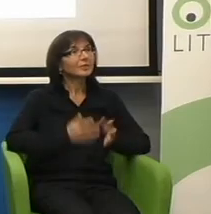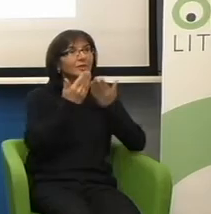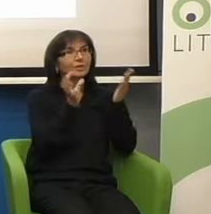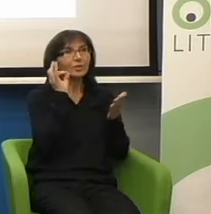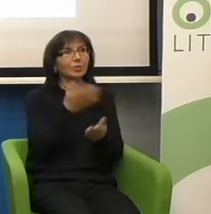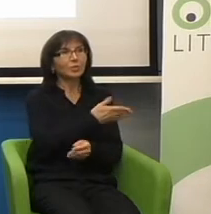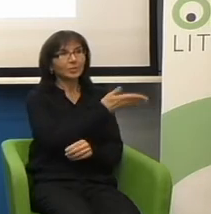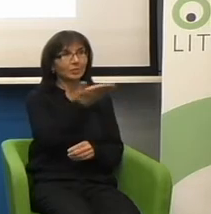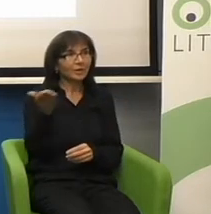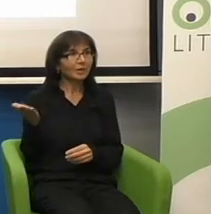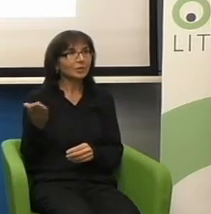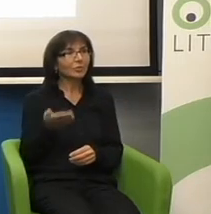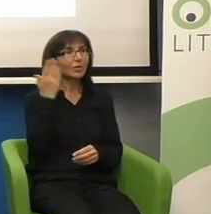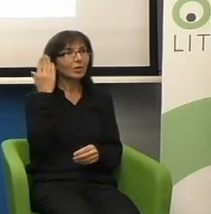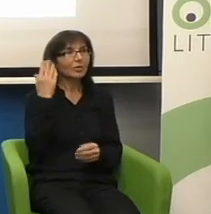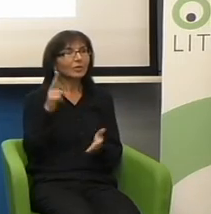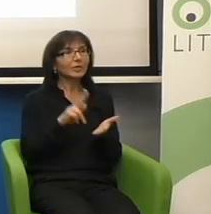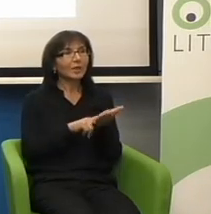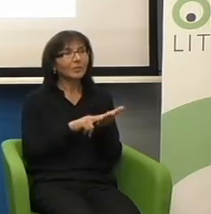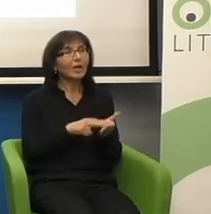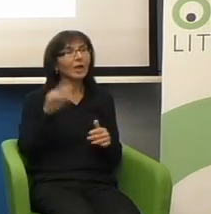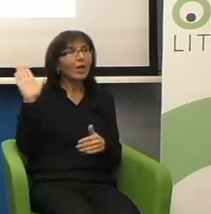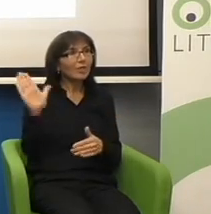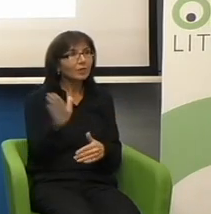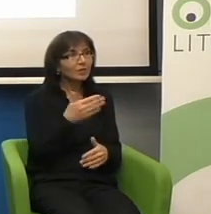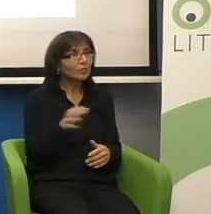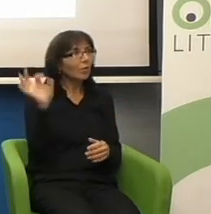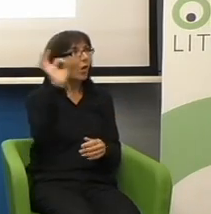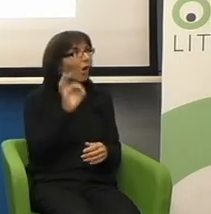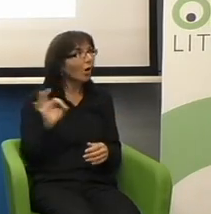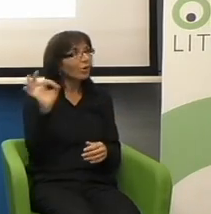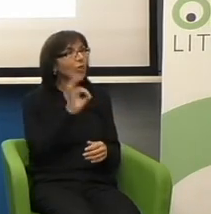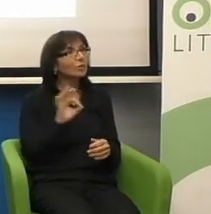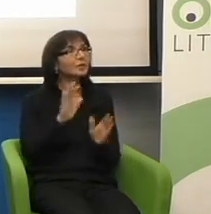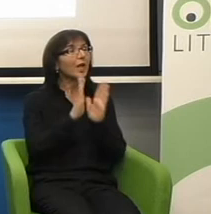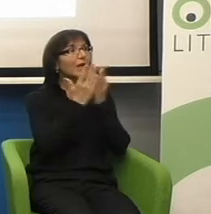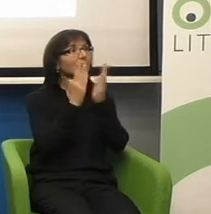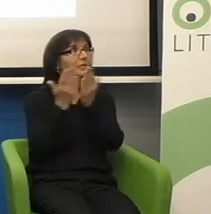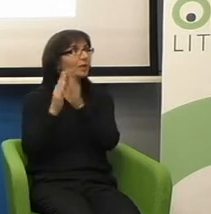Dzień dobry Państwu. Witam na naszym festiwalu Okolice Literatury.